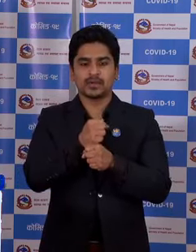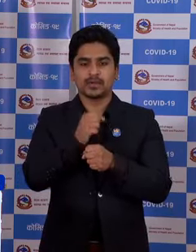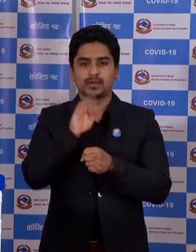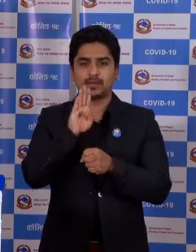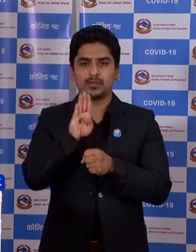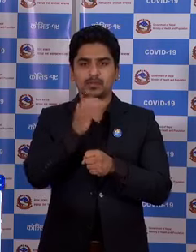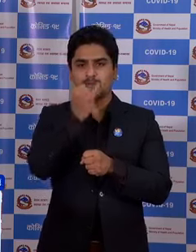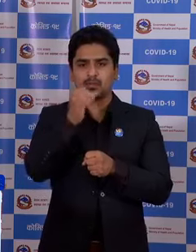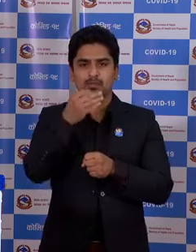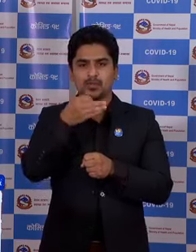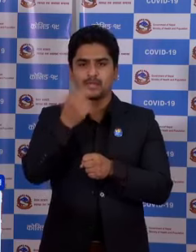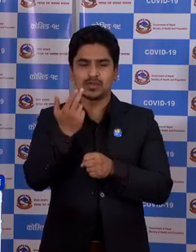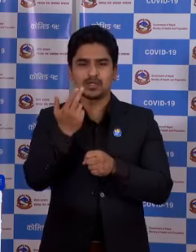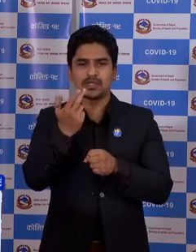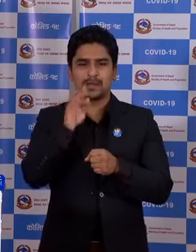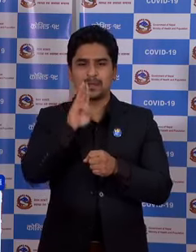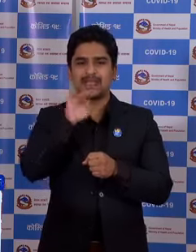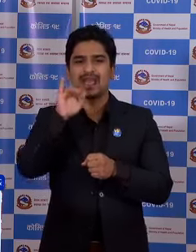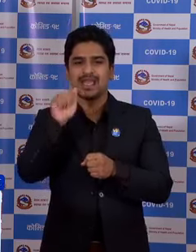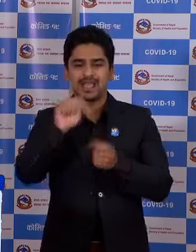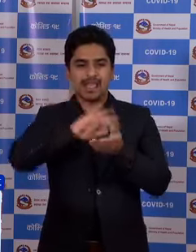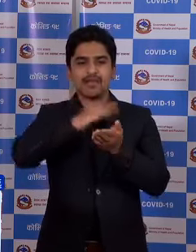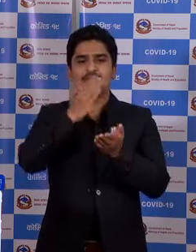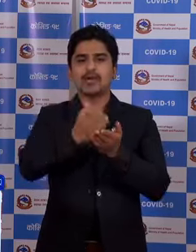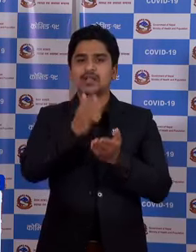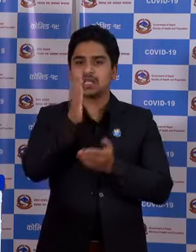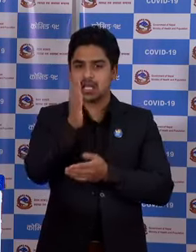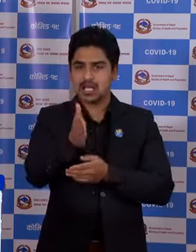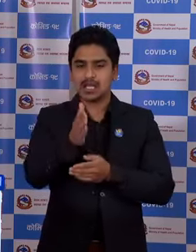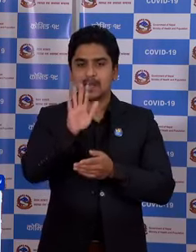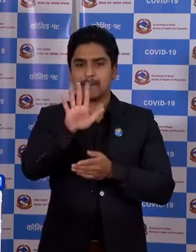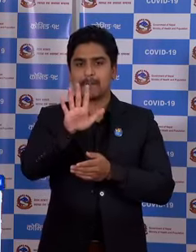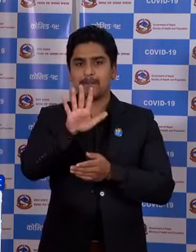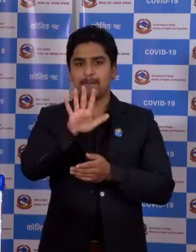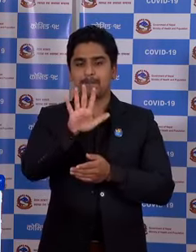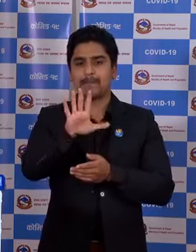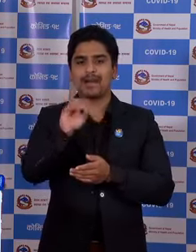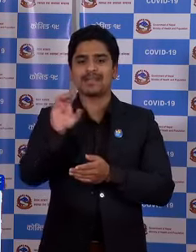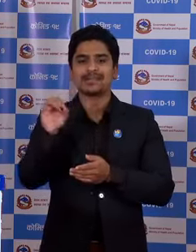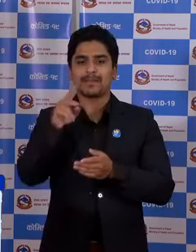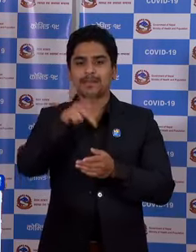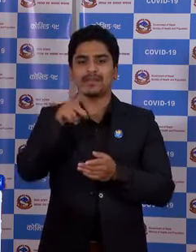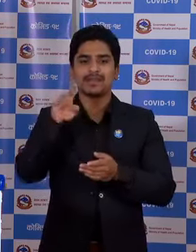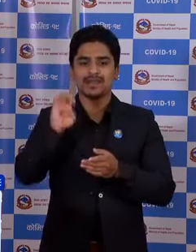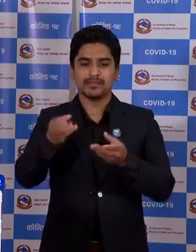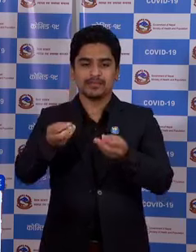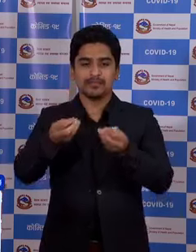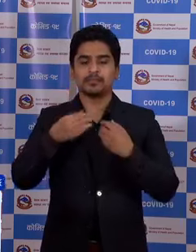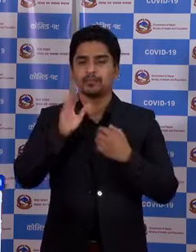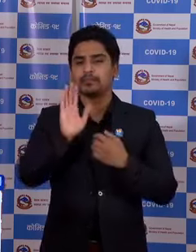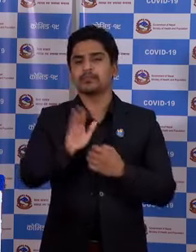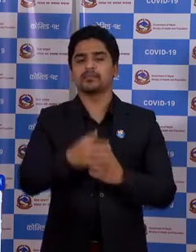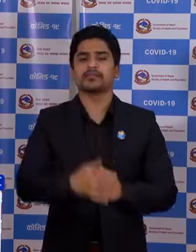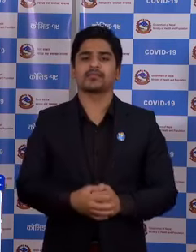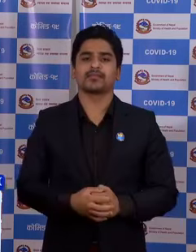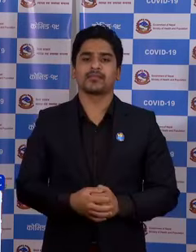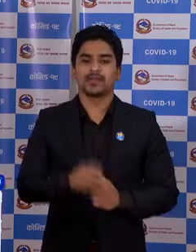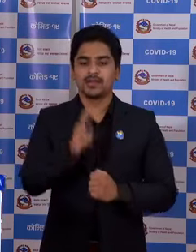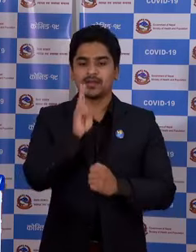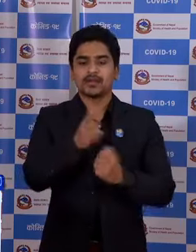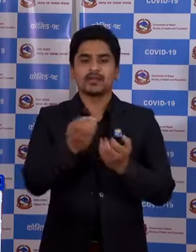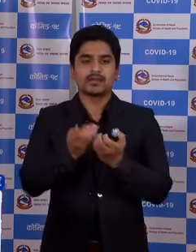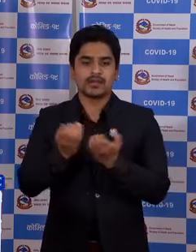बोधिसत्वस इन एक्सन बिआइए फाउन्डेसनले 500 पिपिई पनि हस्तान्तरण गरेको छ।